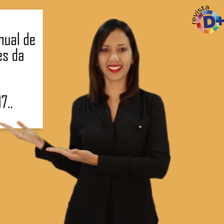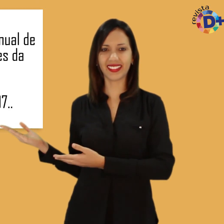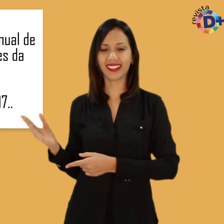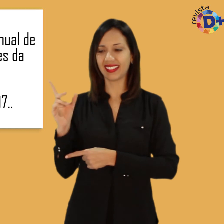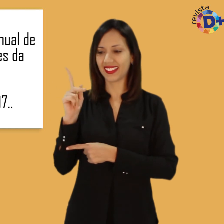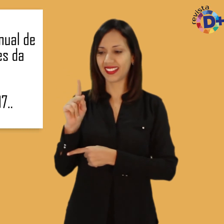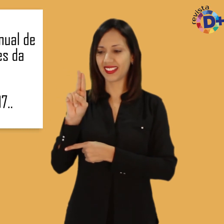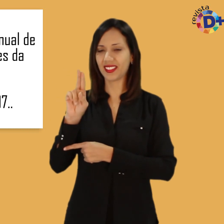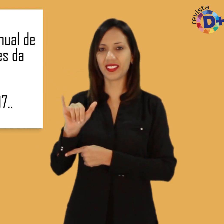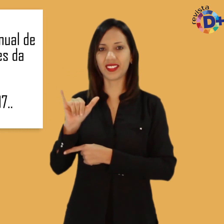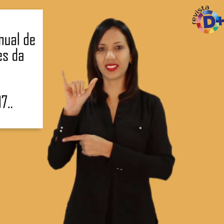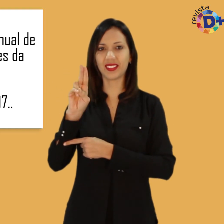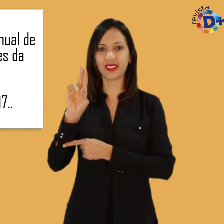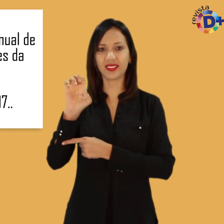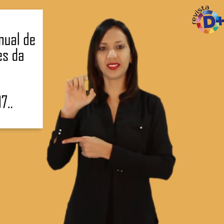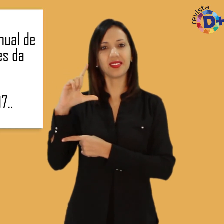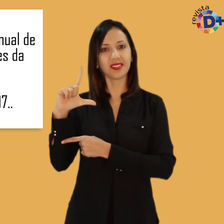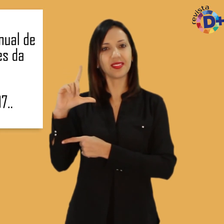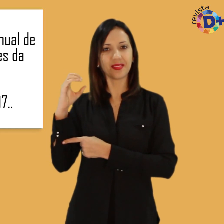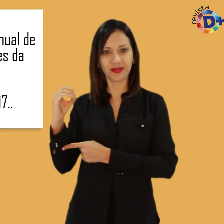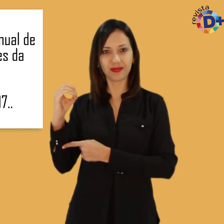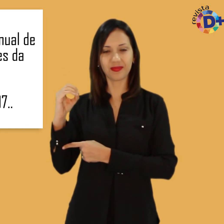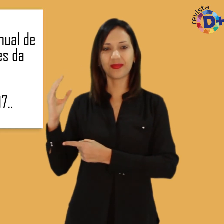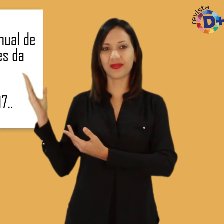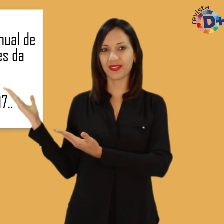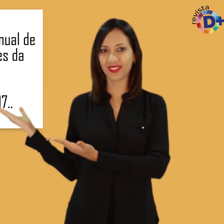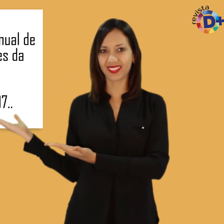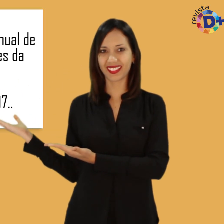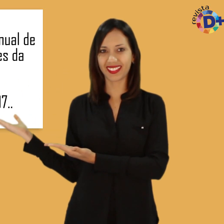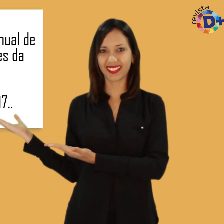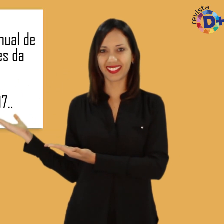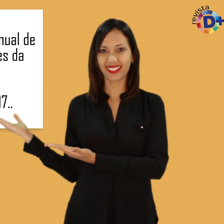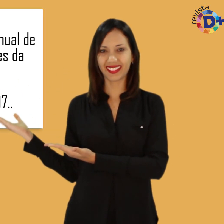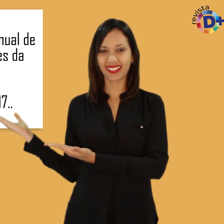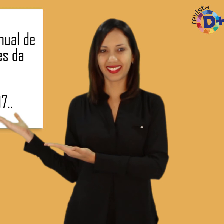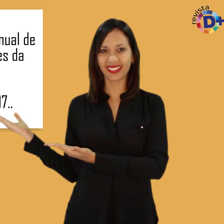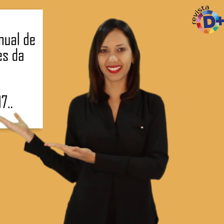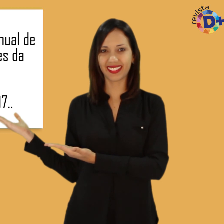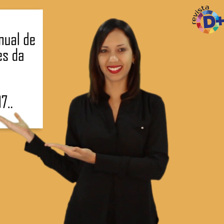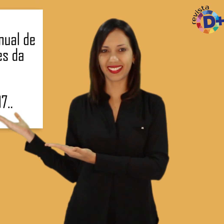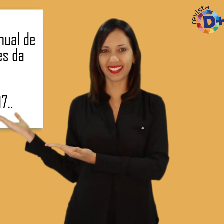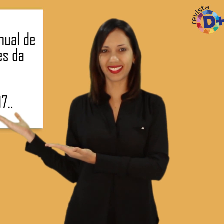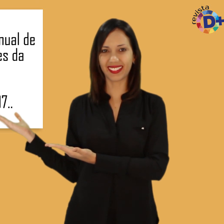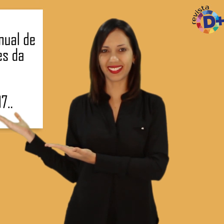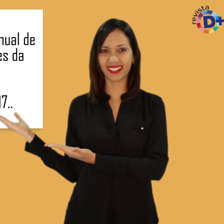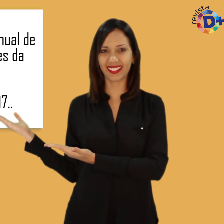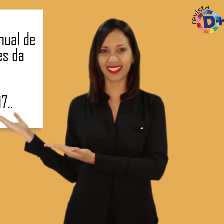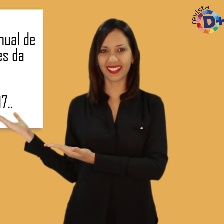Puiuelo, M. e Rondal, J.A., Manual de Desenvolvimento e